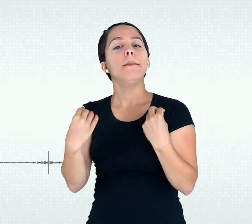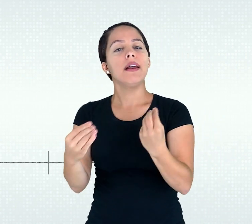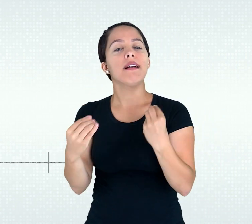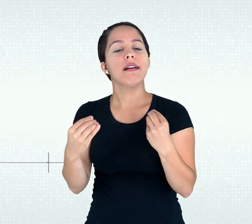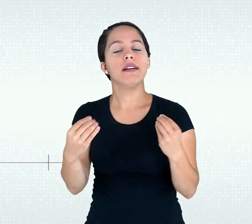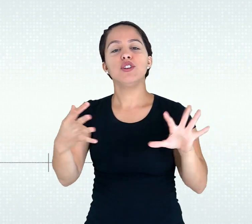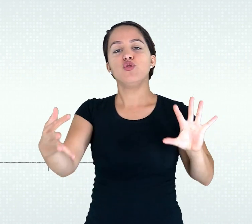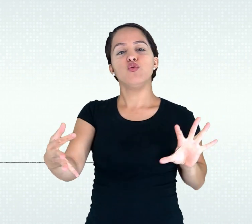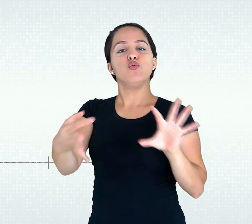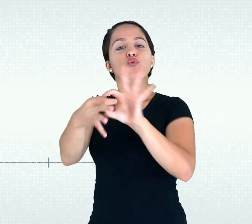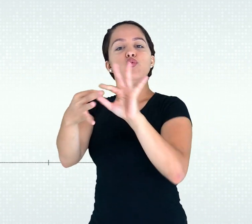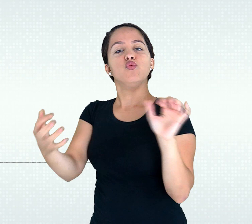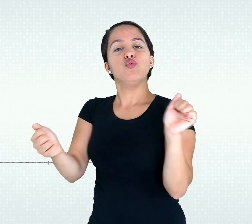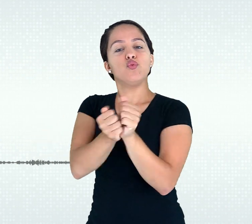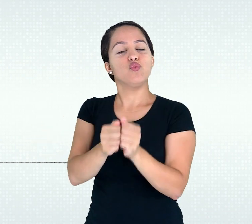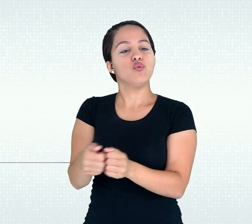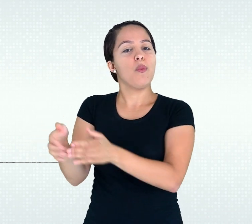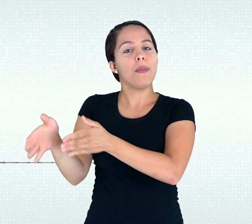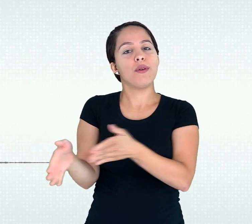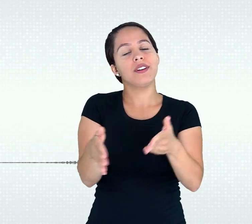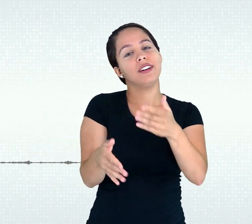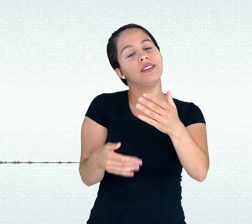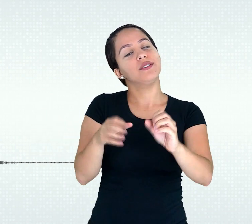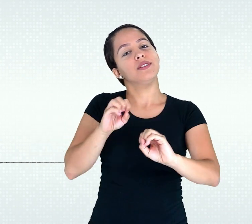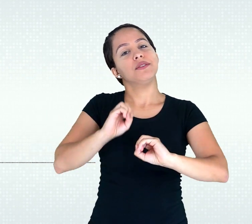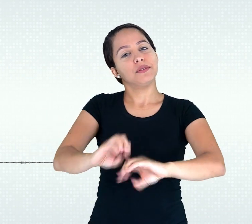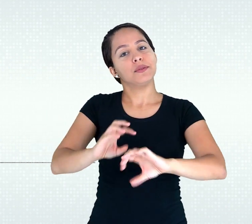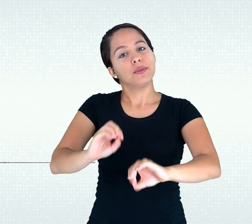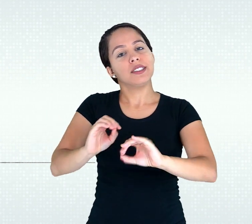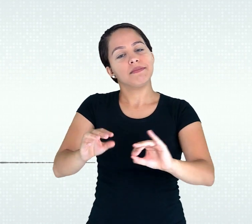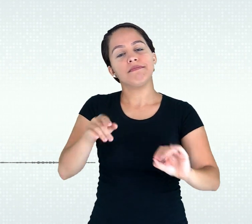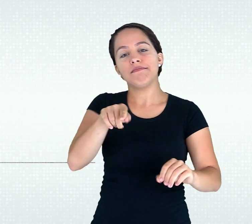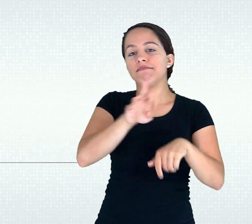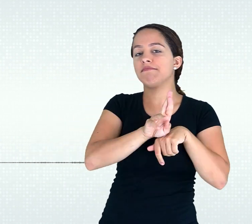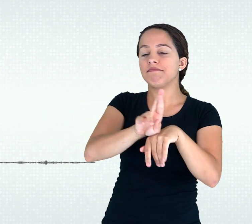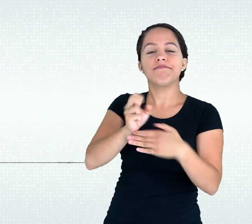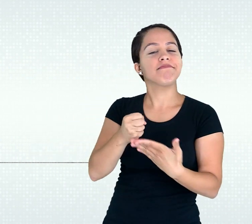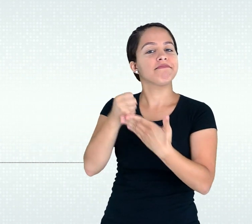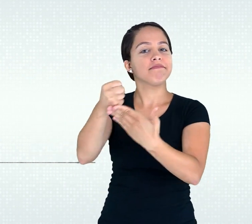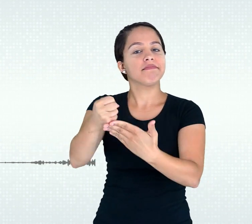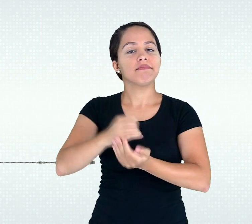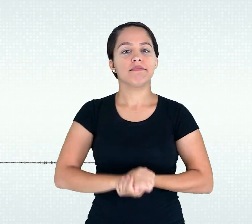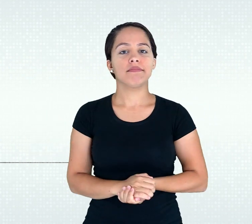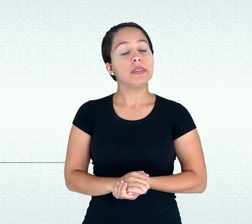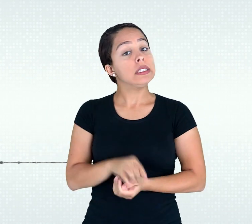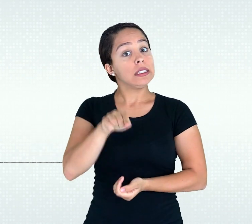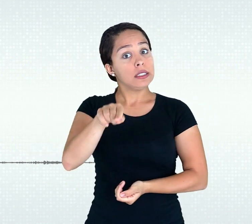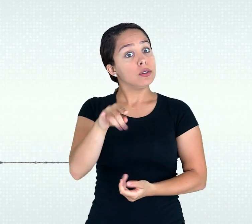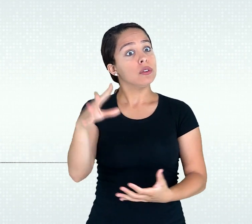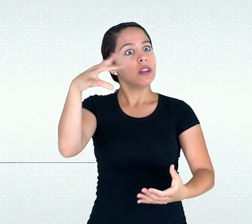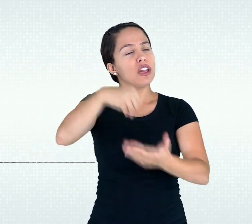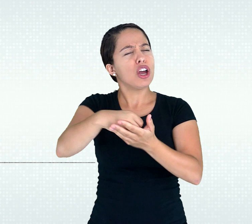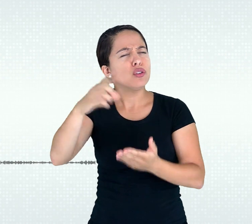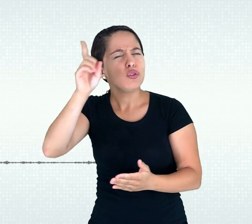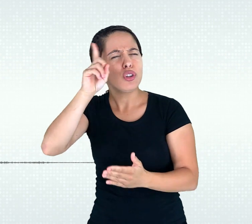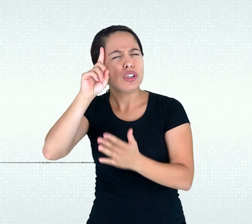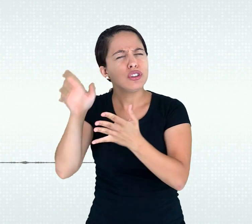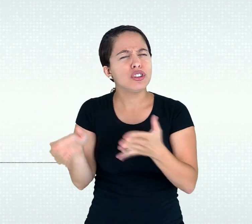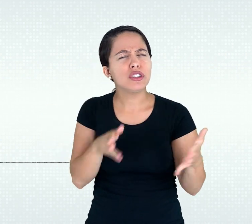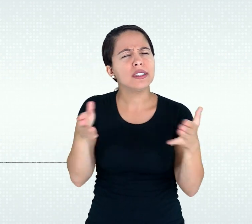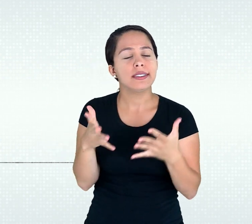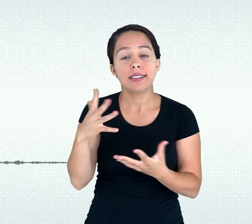educativo é importante ter essa concepção bem viva no cotidiano escolar